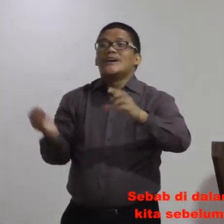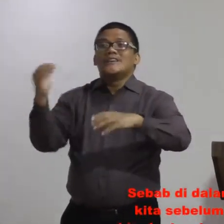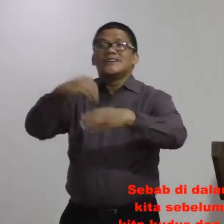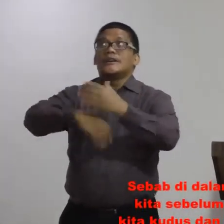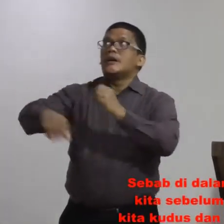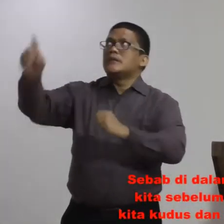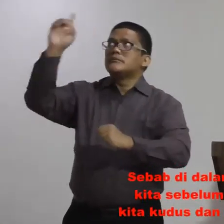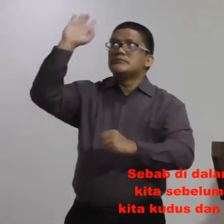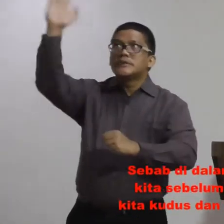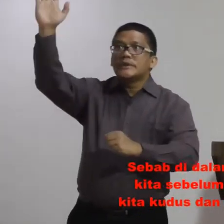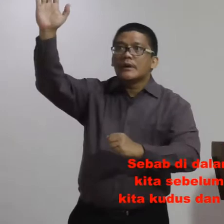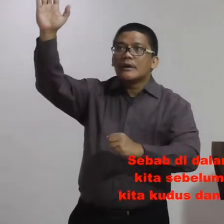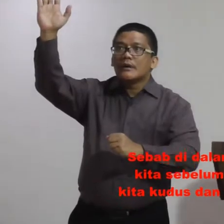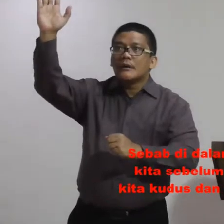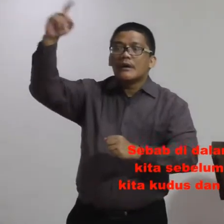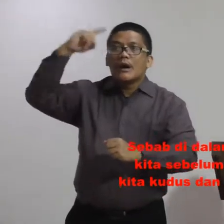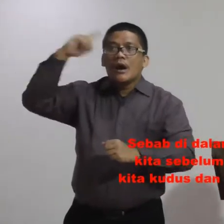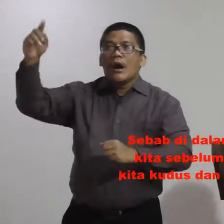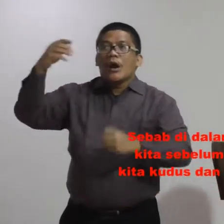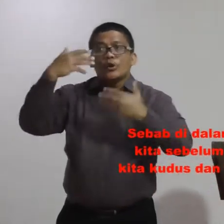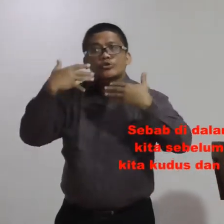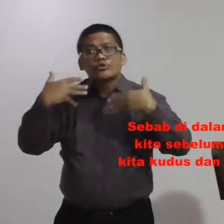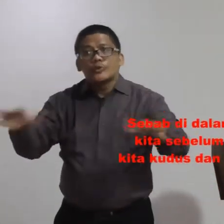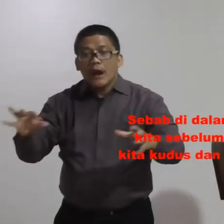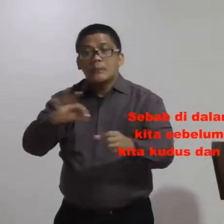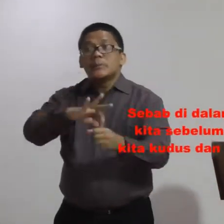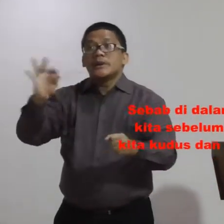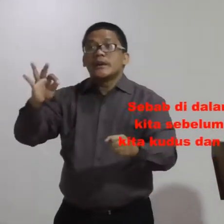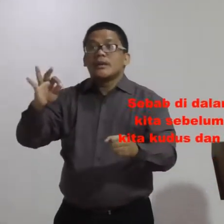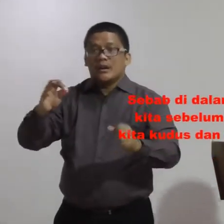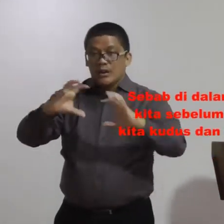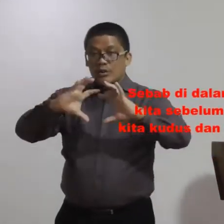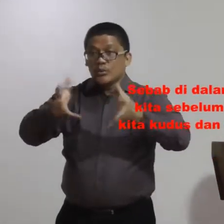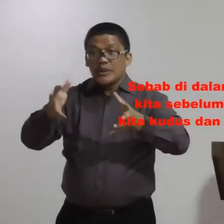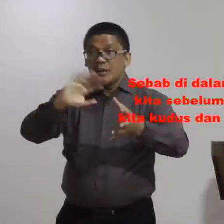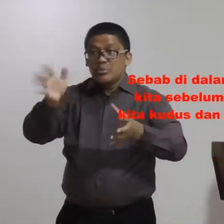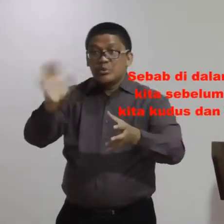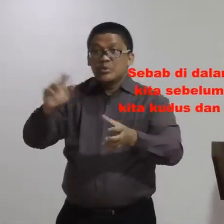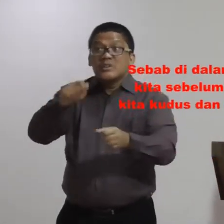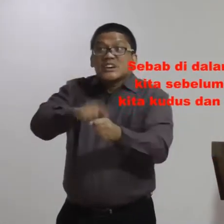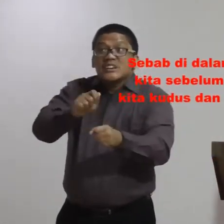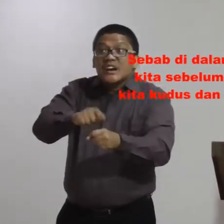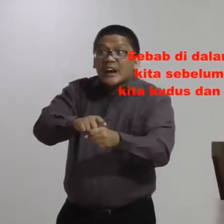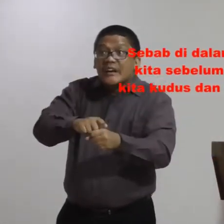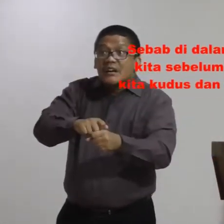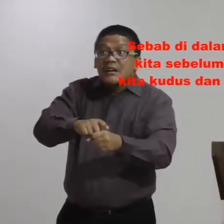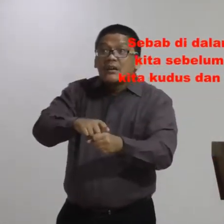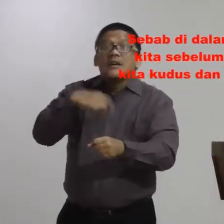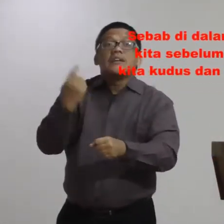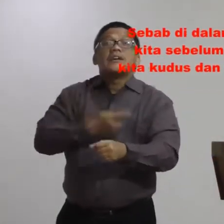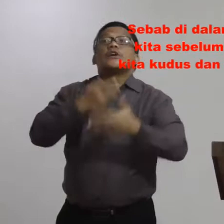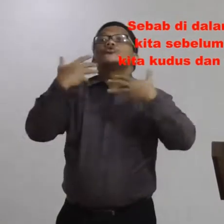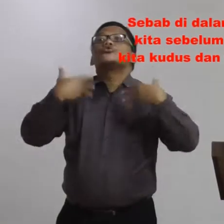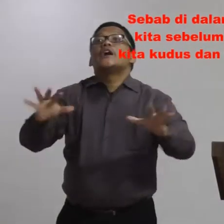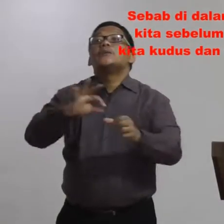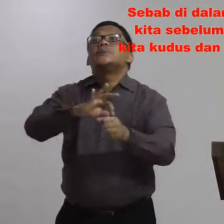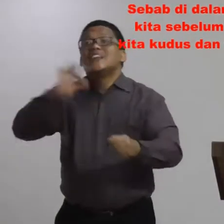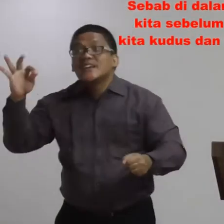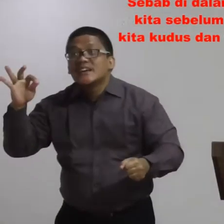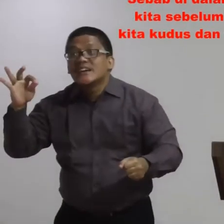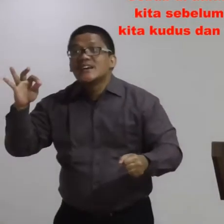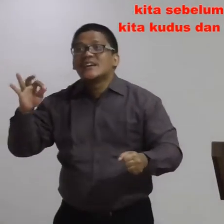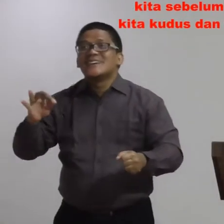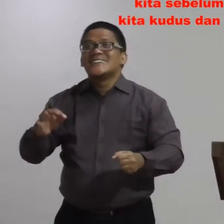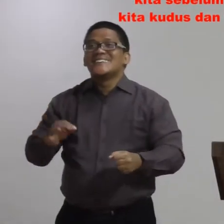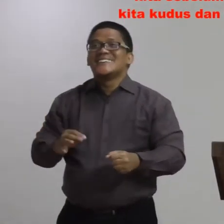Dia Allah telah memilih kita sebelum dunia dijadikan supaya kita kudus dan tak bercacat di hadapan-Nya. Jadi